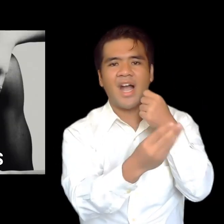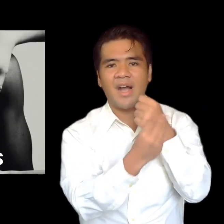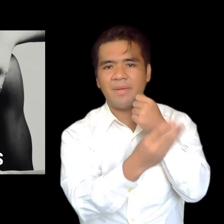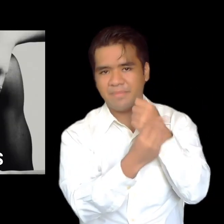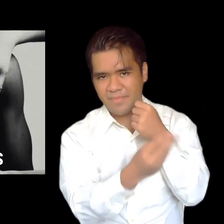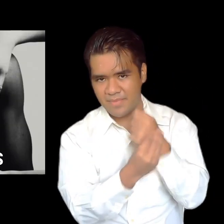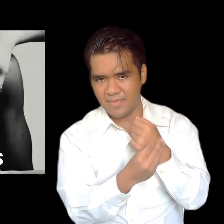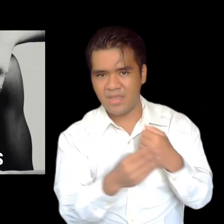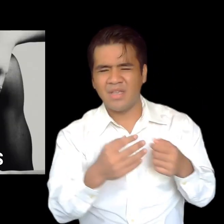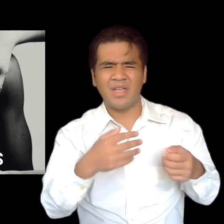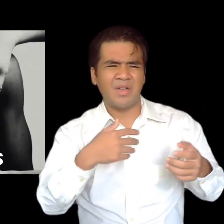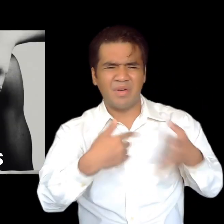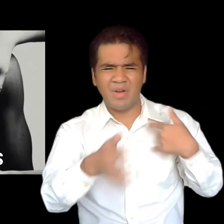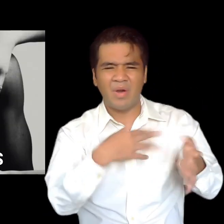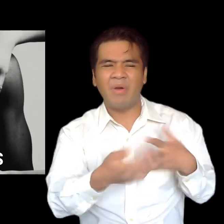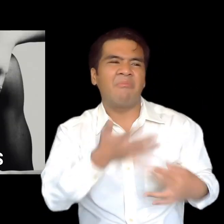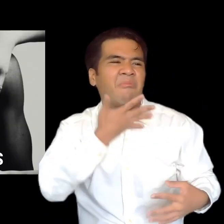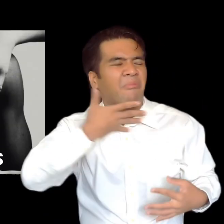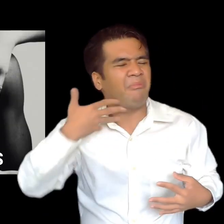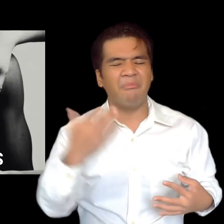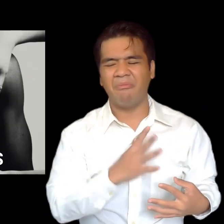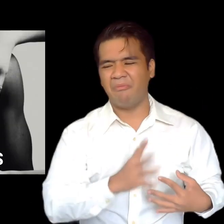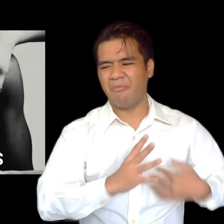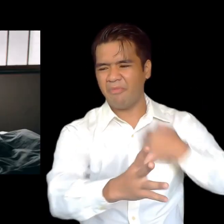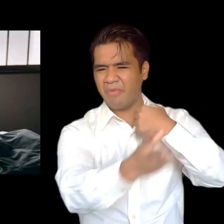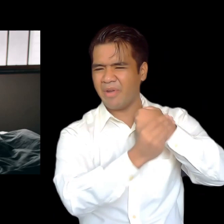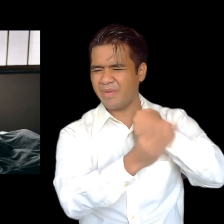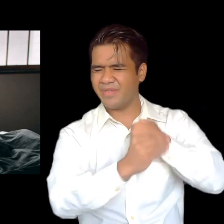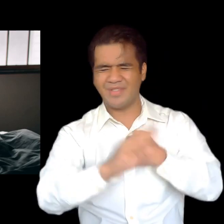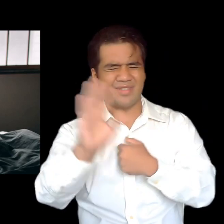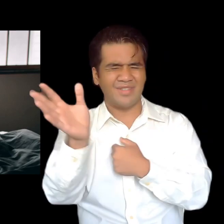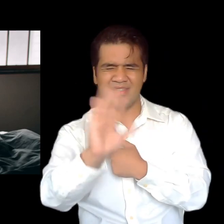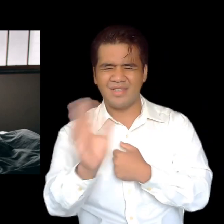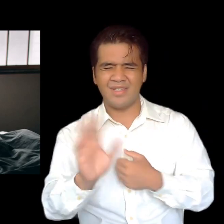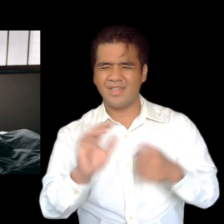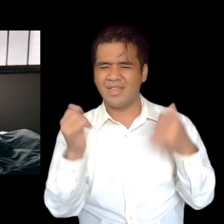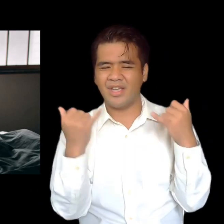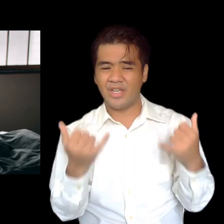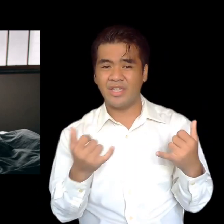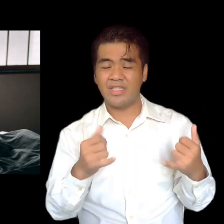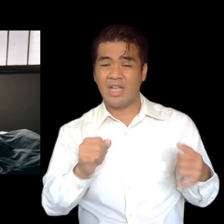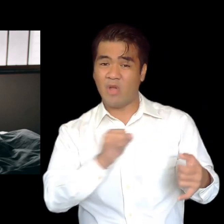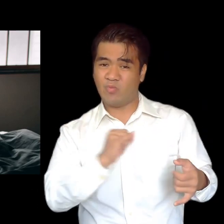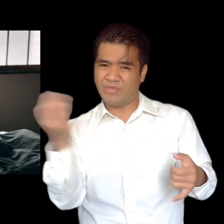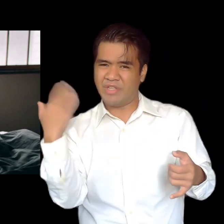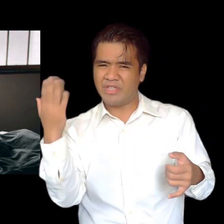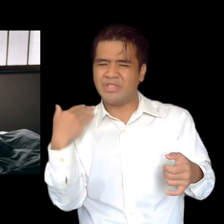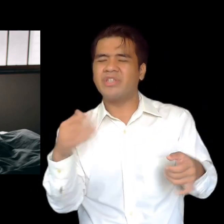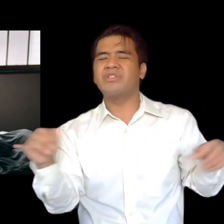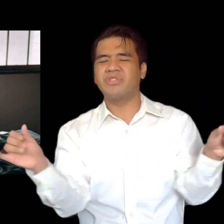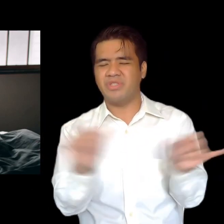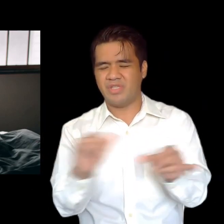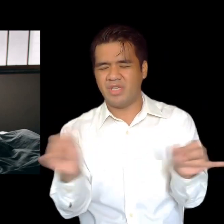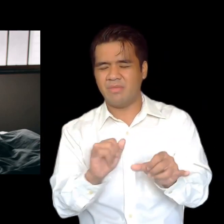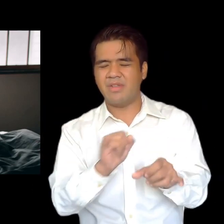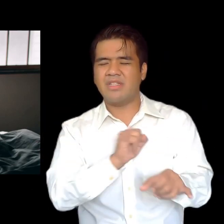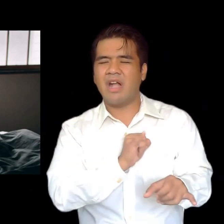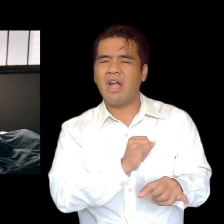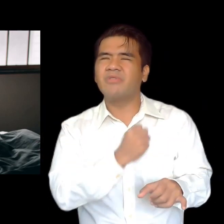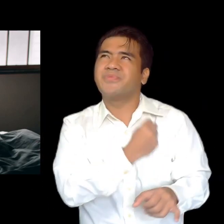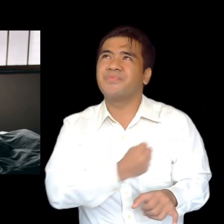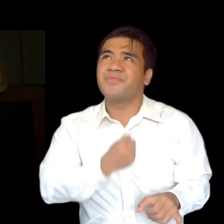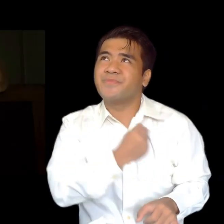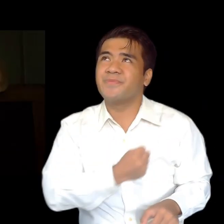pa ka-perverted at unsafe ang mga sexual acts. At aminado po ako na ganito ako noon at lubos ko po itong pinagsisisihan